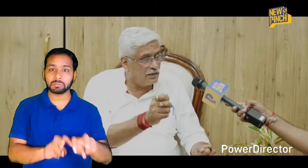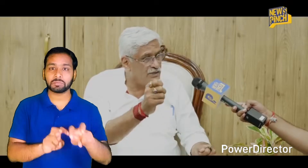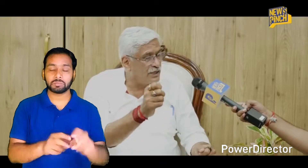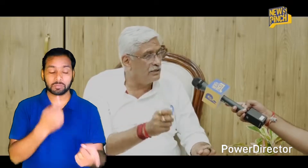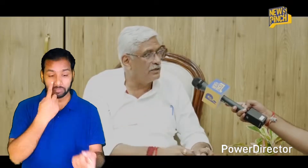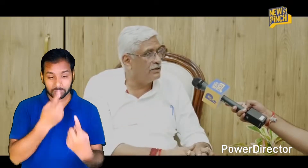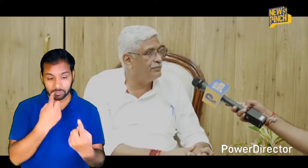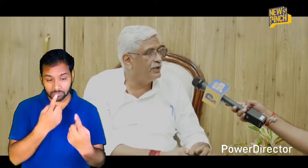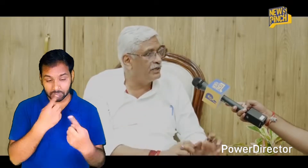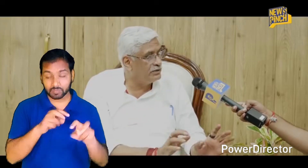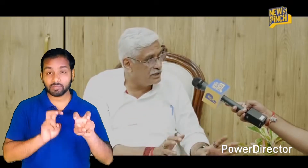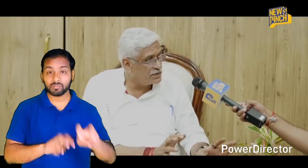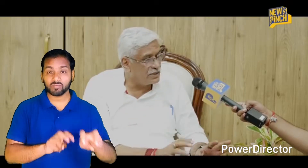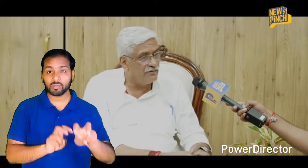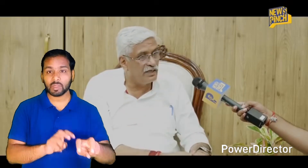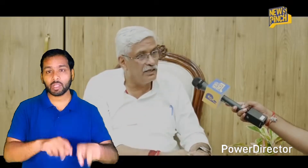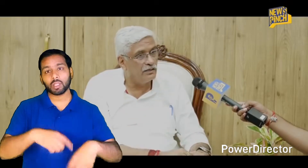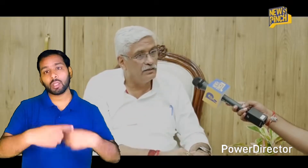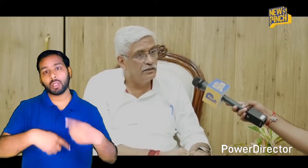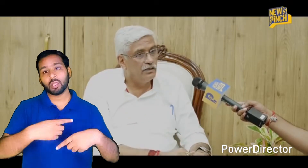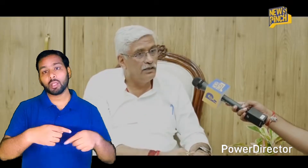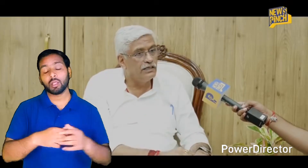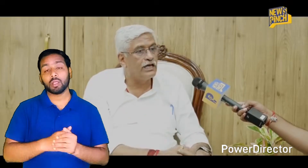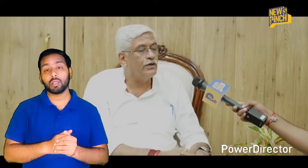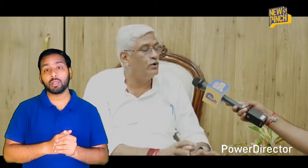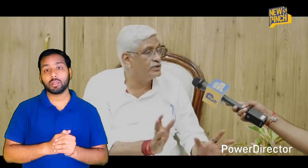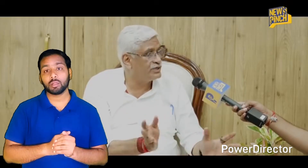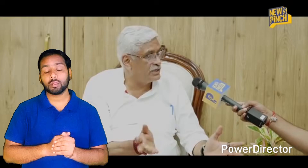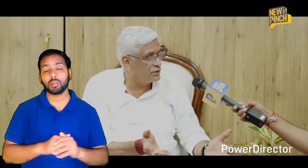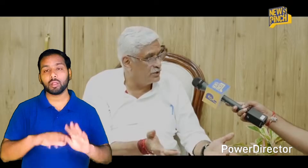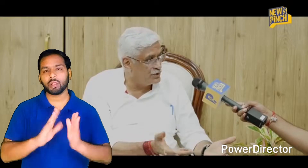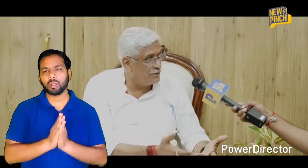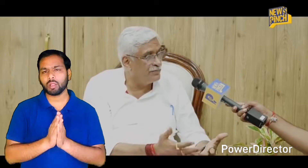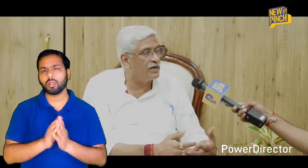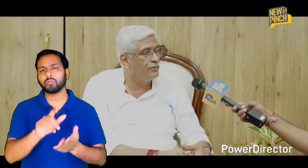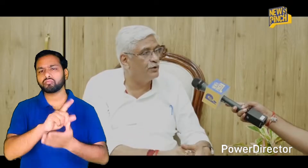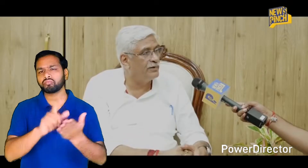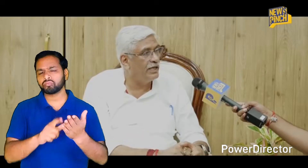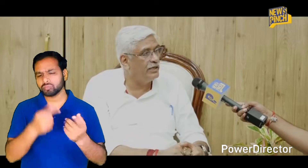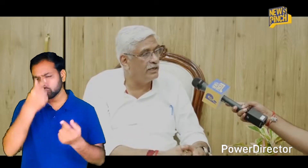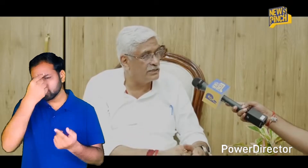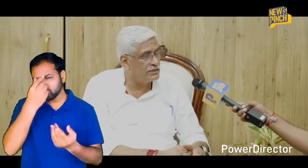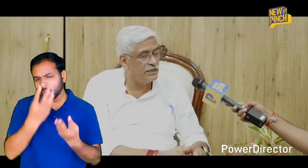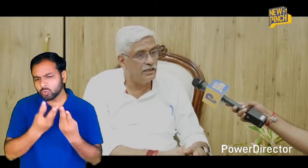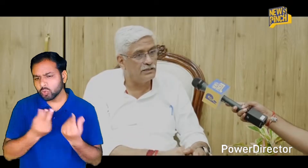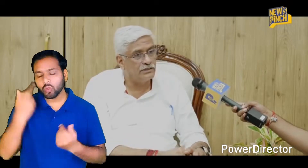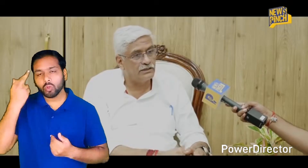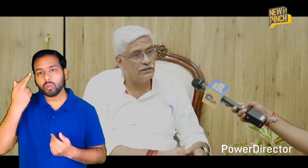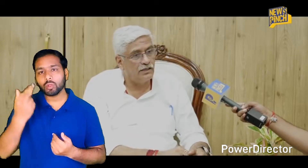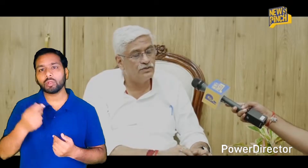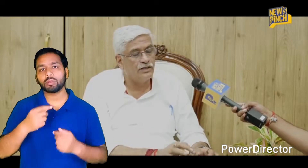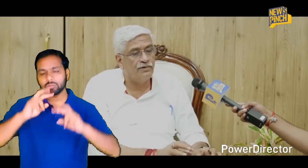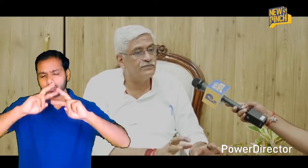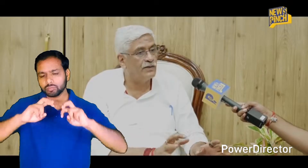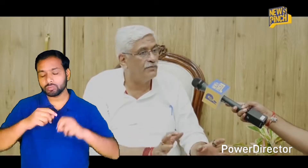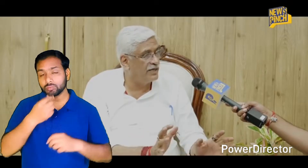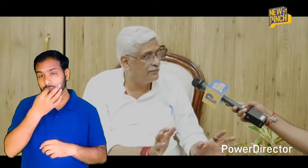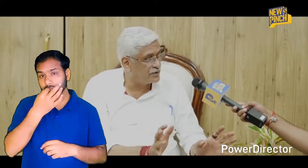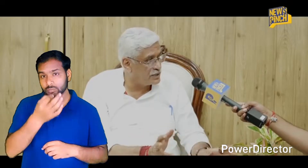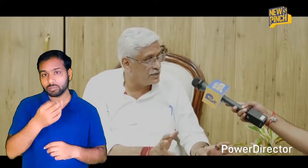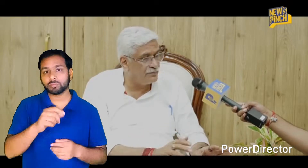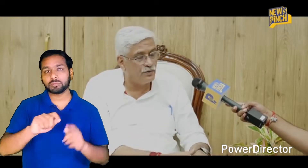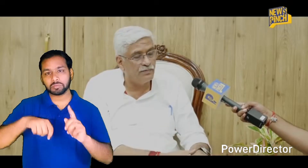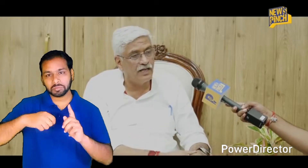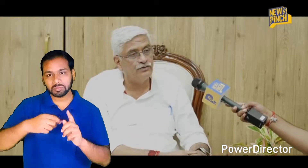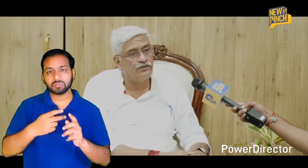मिला करके चल करके पूरे नदी का सर्वे किया। इसका एक होलिस्टिक सॉल्यूशन पर रिपोर्ट बनाई कि कैसे किया जा सकता है। उसके बेस पर हमने